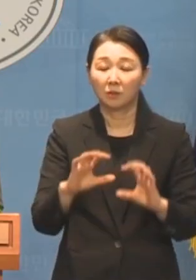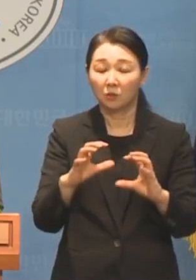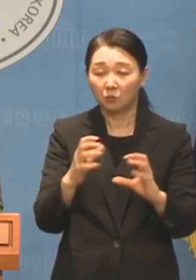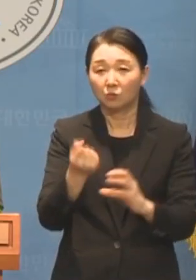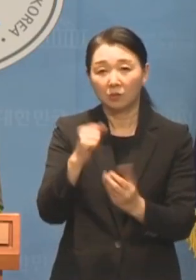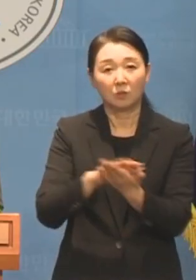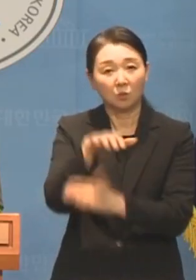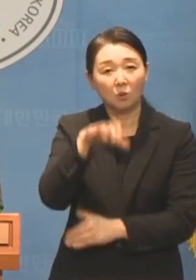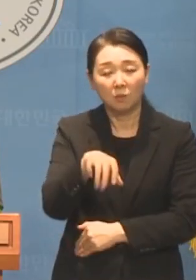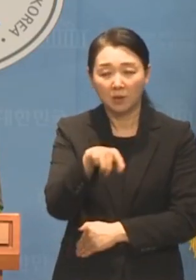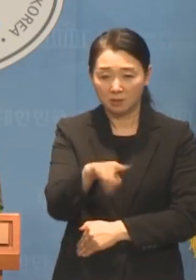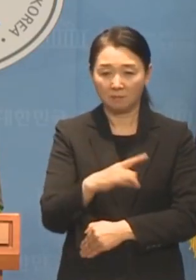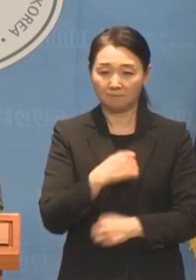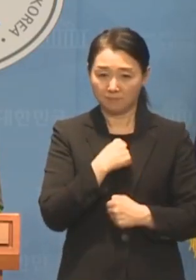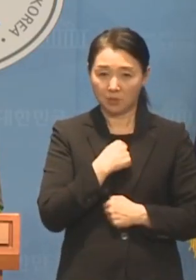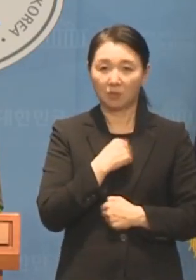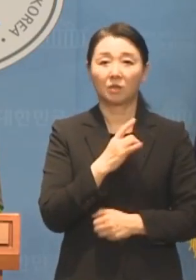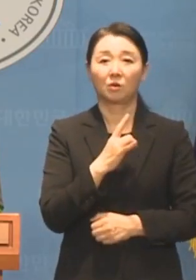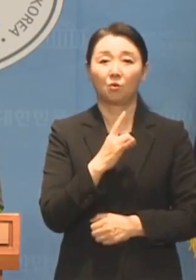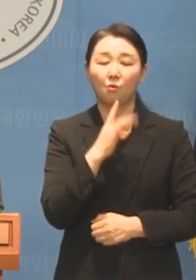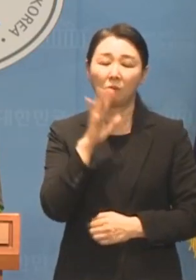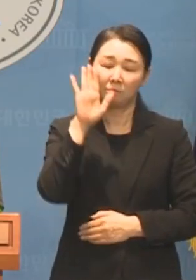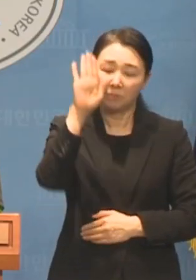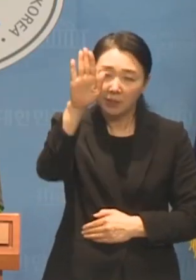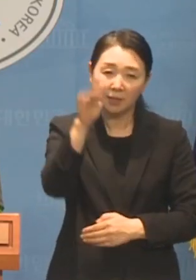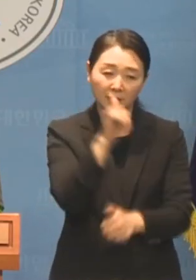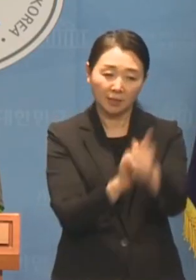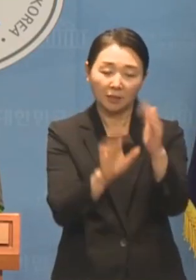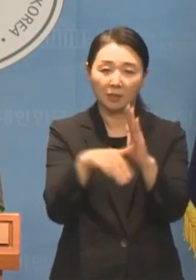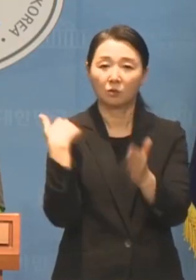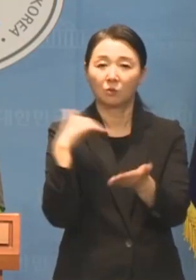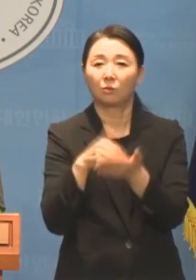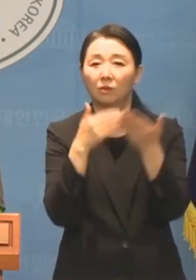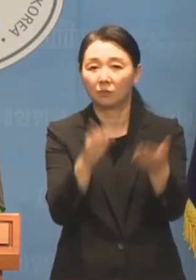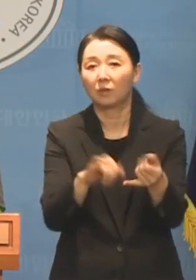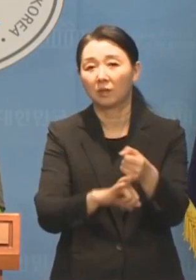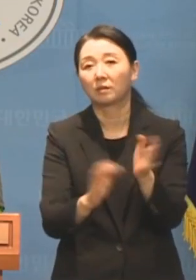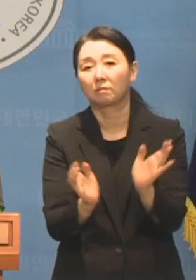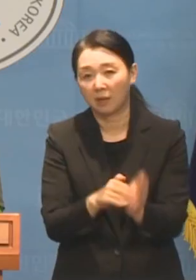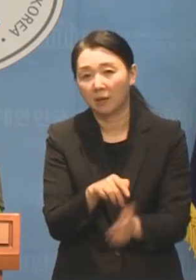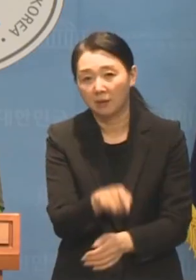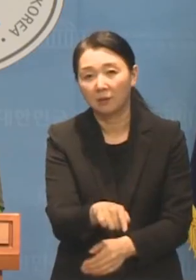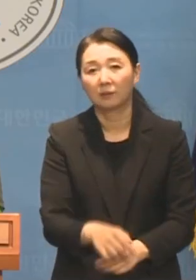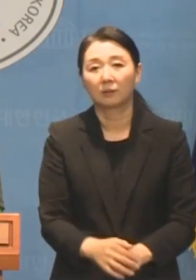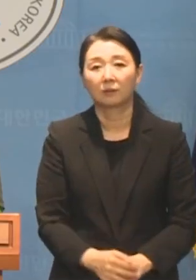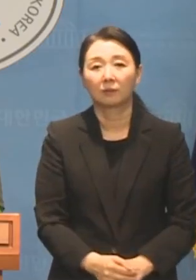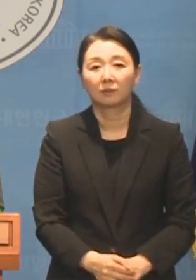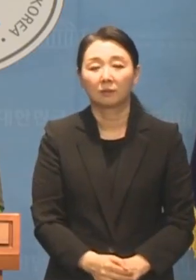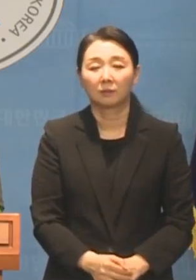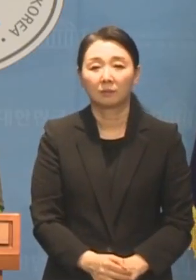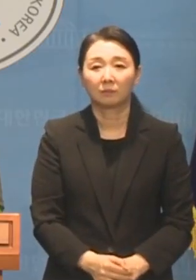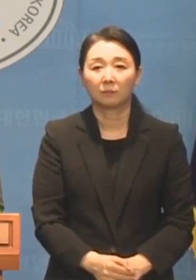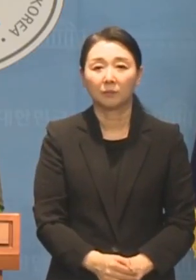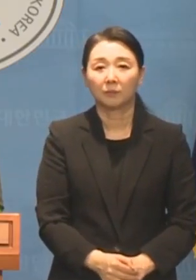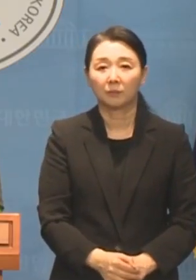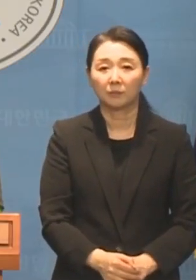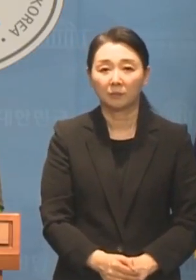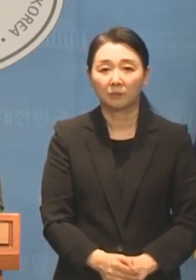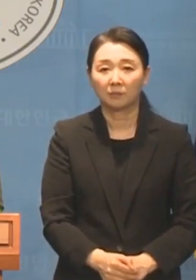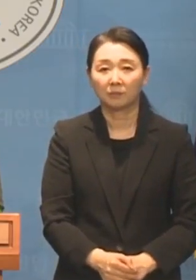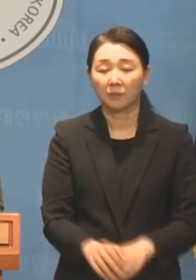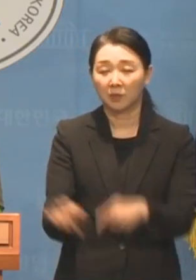국립공원은 이것만은 지켜서 미래 세대에게 돌려주고자 약속한 땅입니다. 전